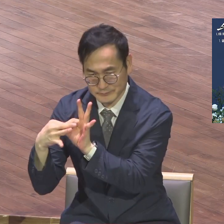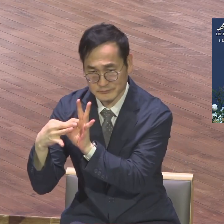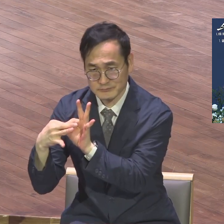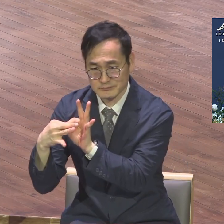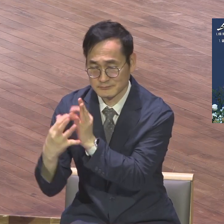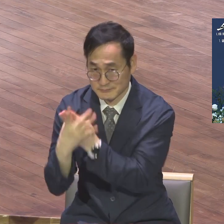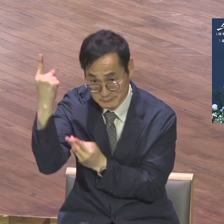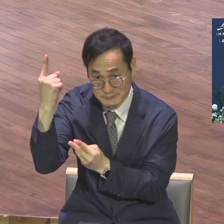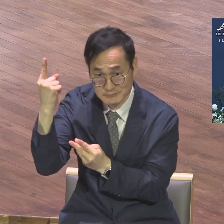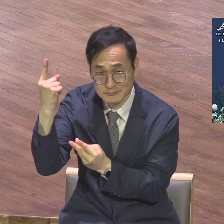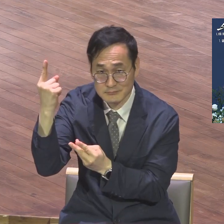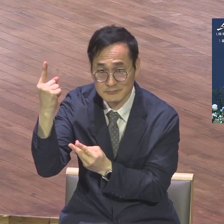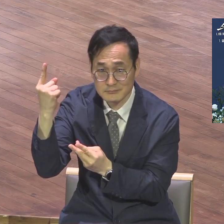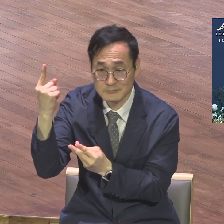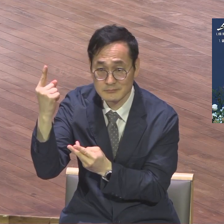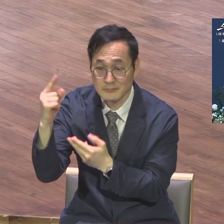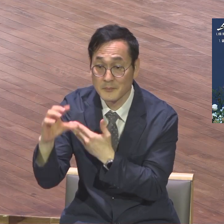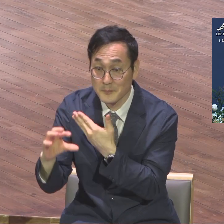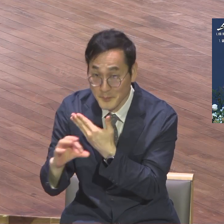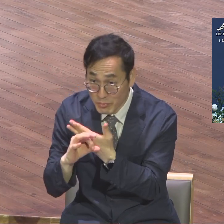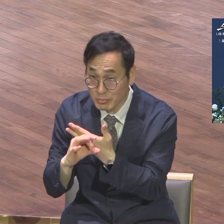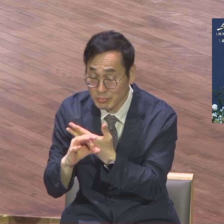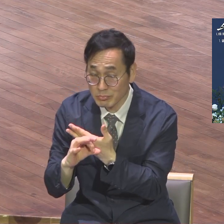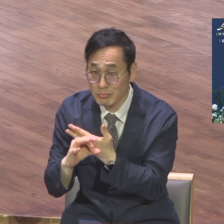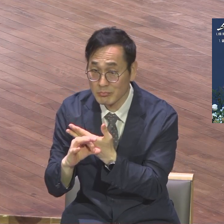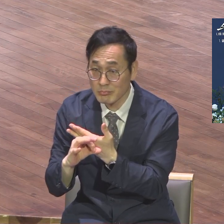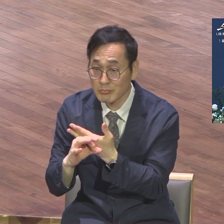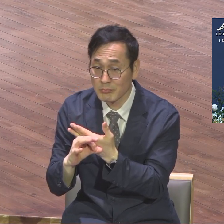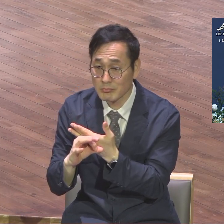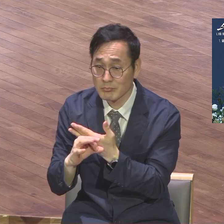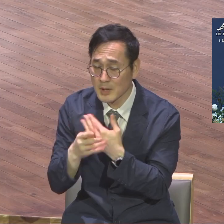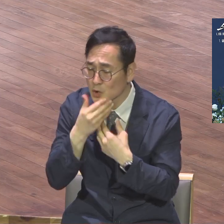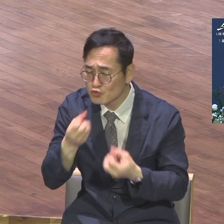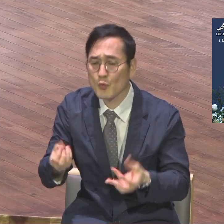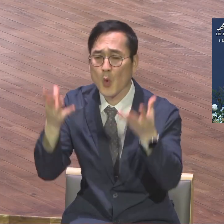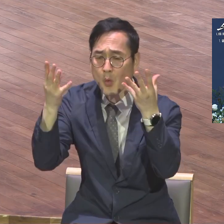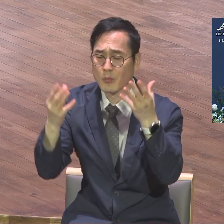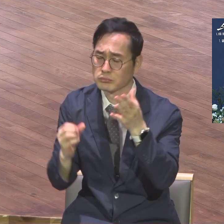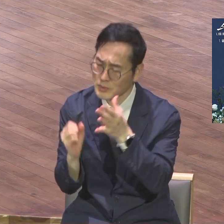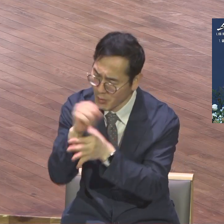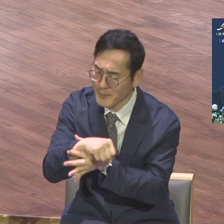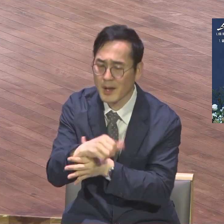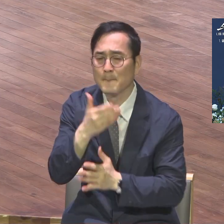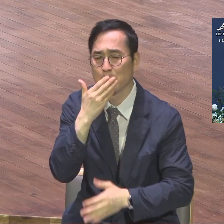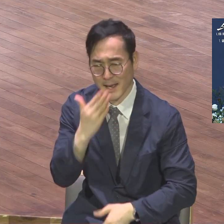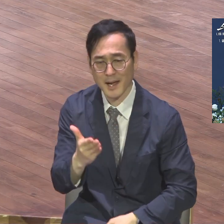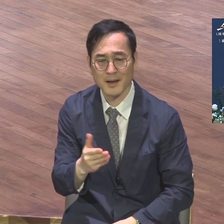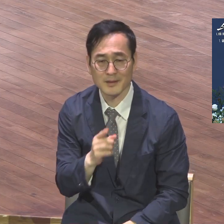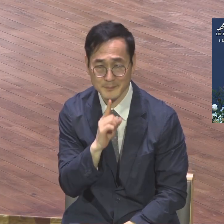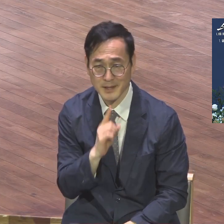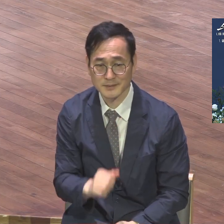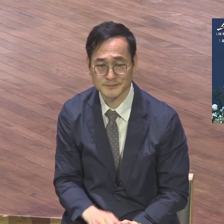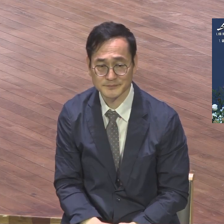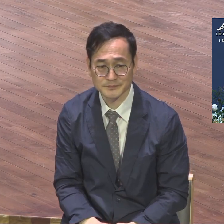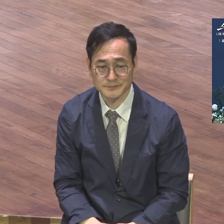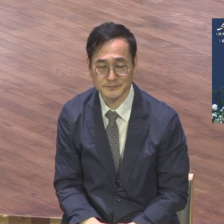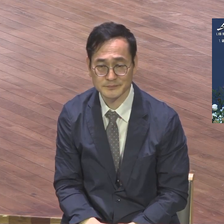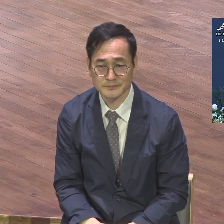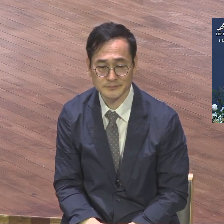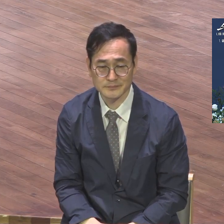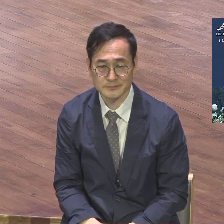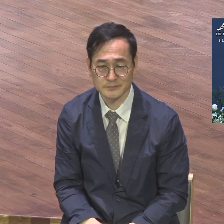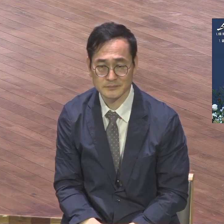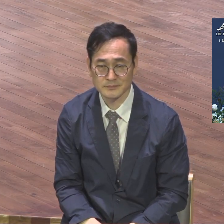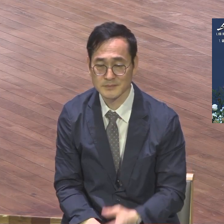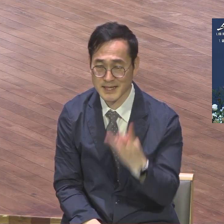oneness, 이 축복을 맛보라는 것입니다. 좀 더 구체적으로 말씀드리면 삶, 오늘의 삶을